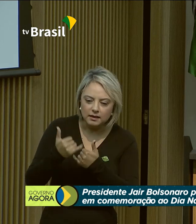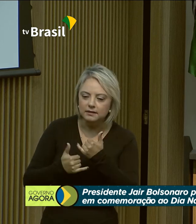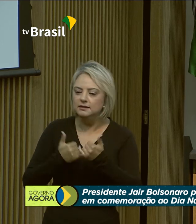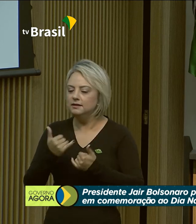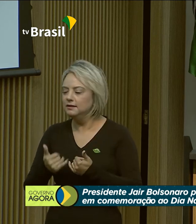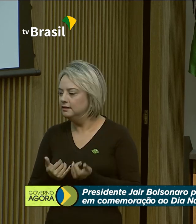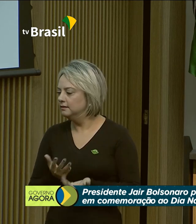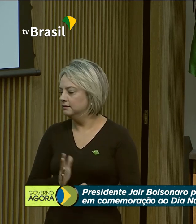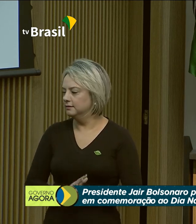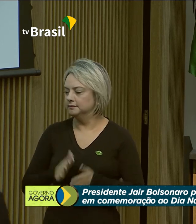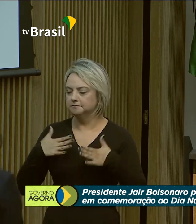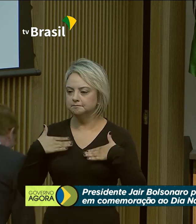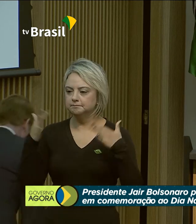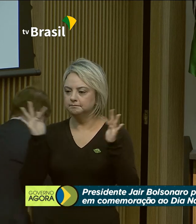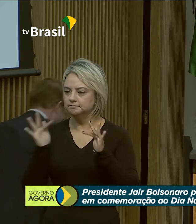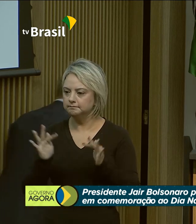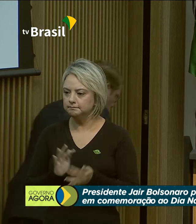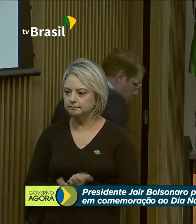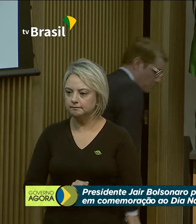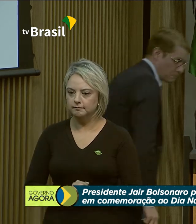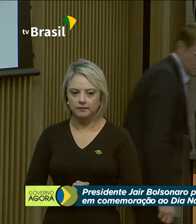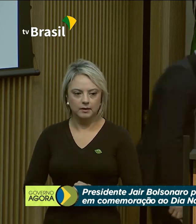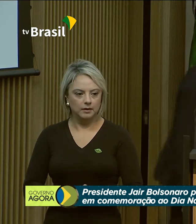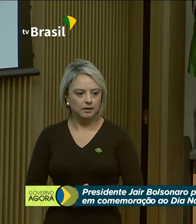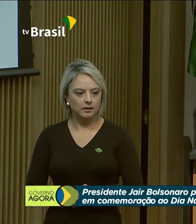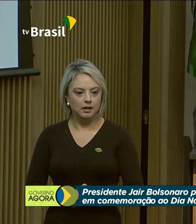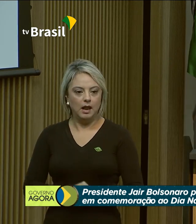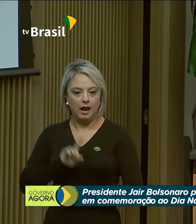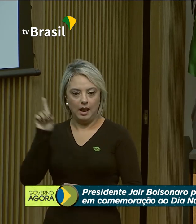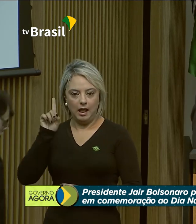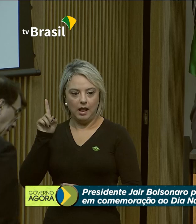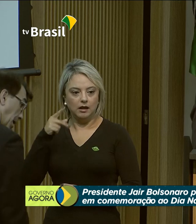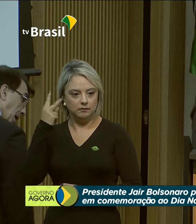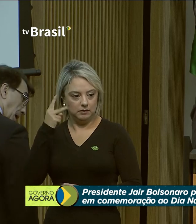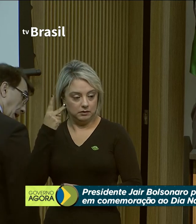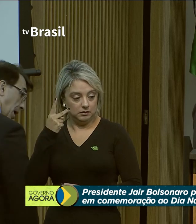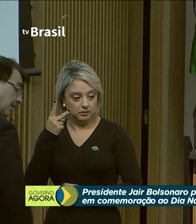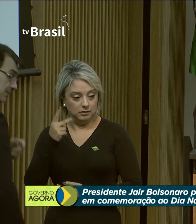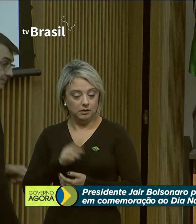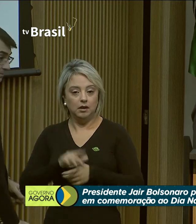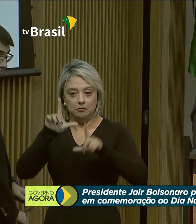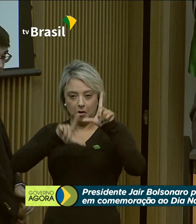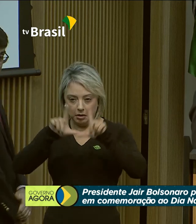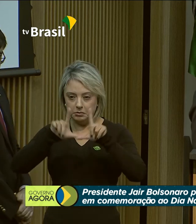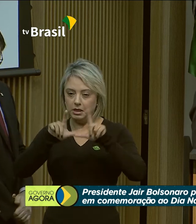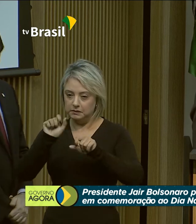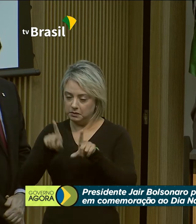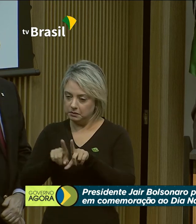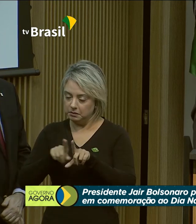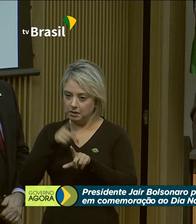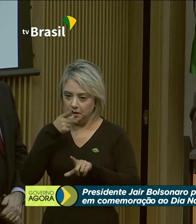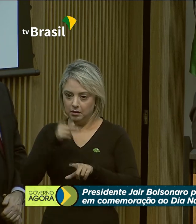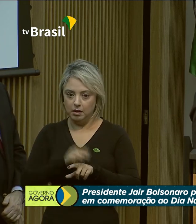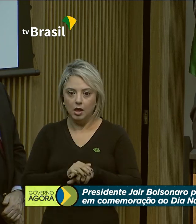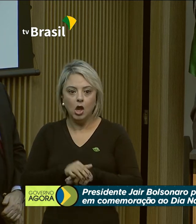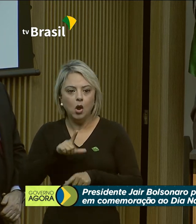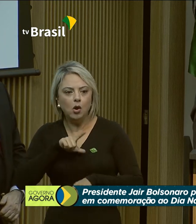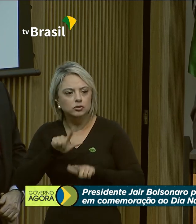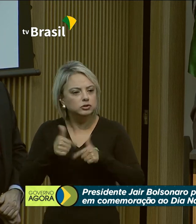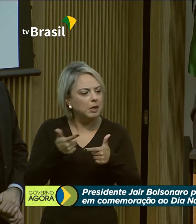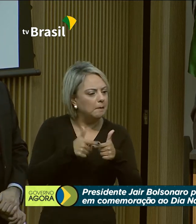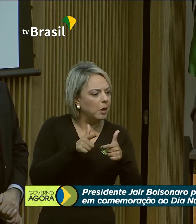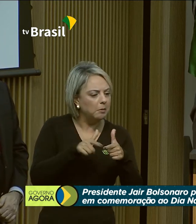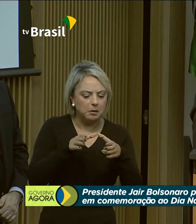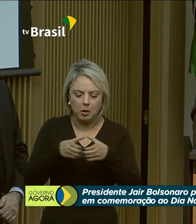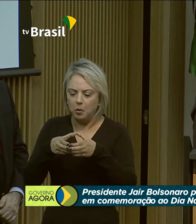alegria. E uma das grandes passagens dele na Câmara, né? Falou na Câmara e falou no programa de televisão também, quando tinha problemas com o